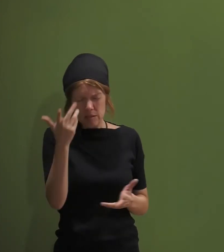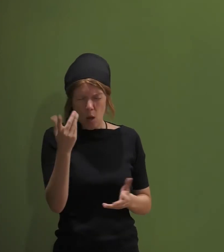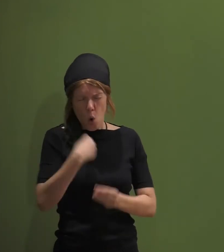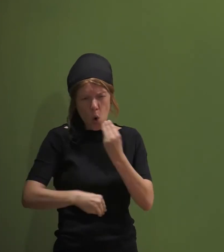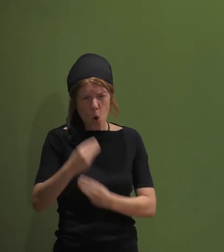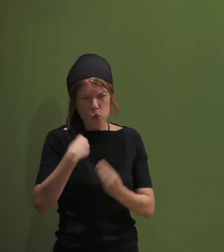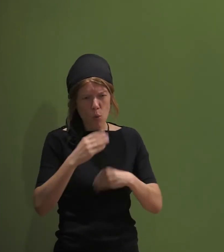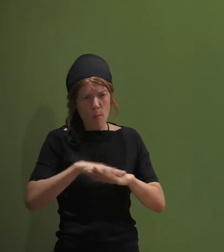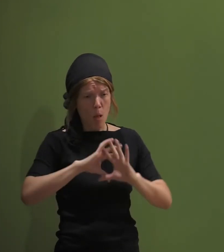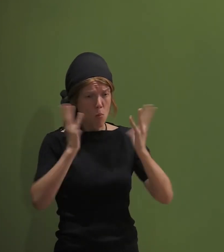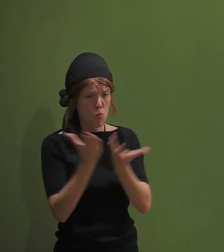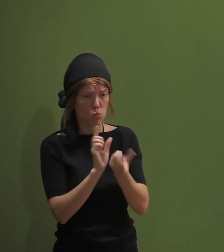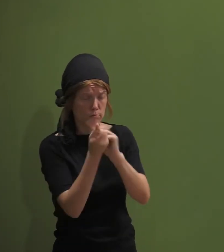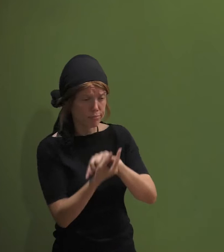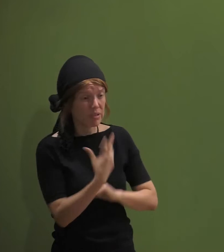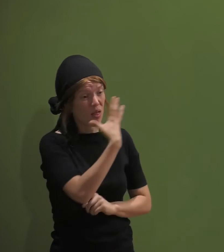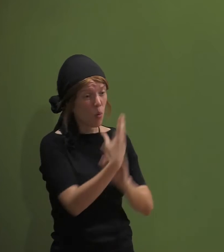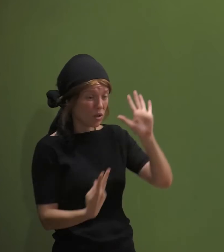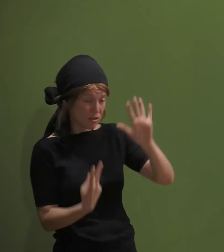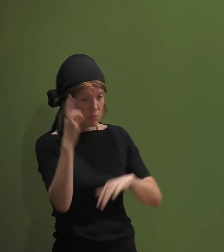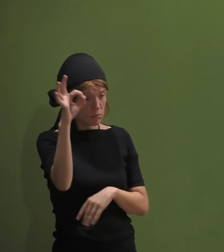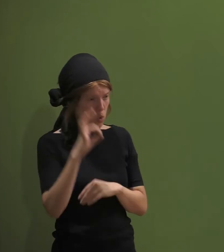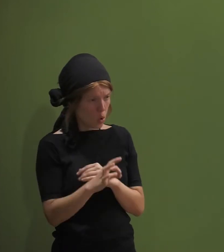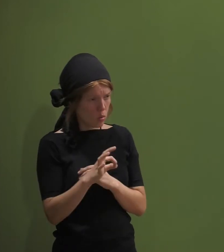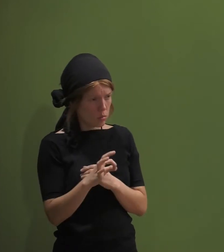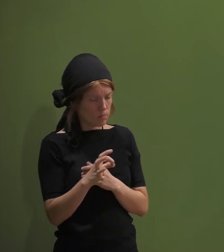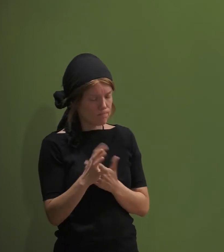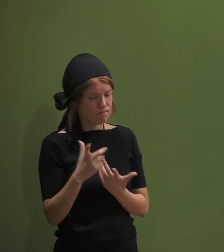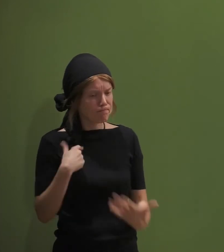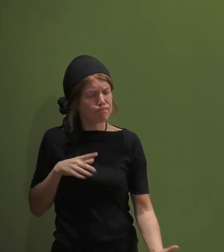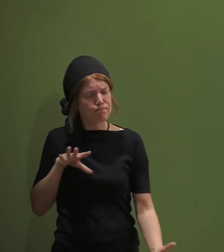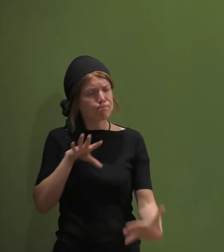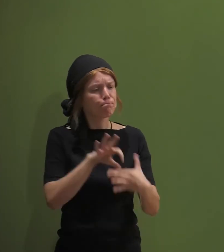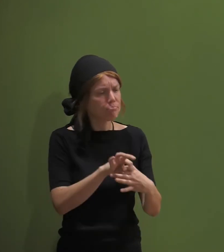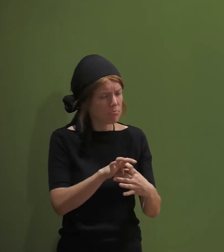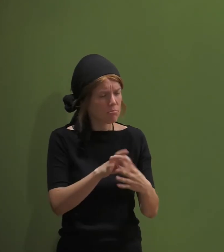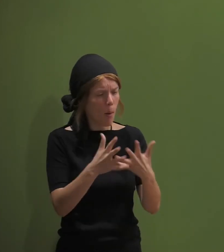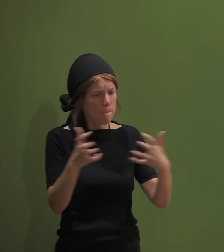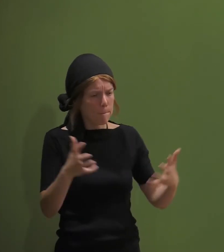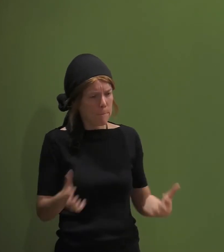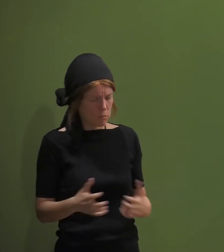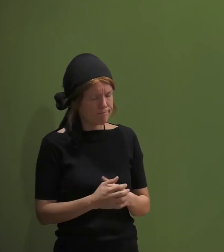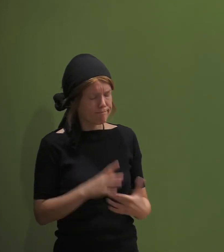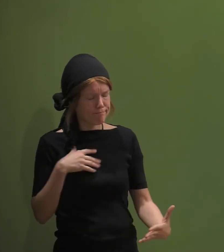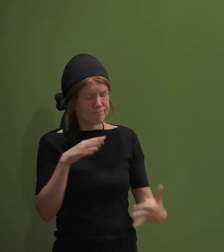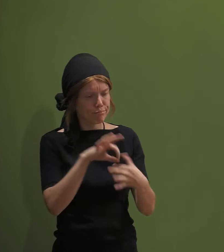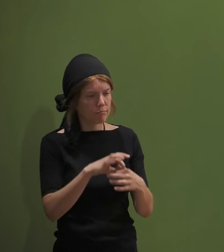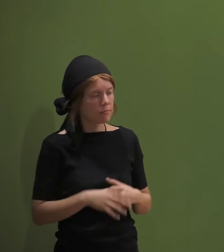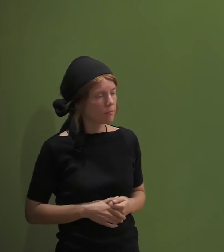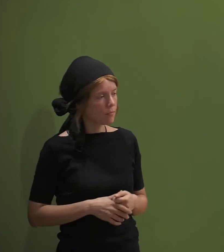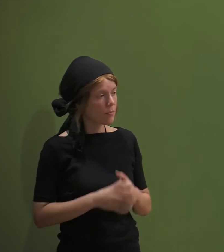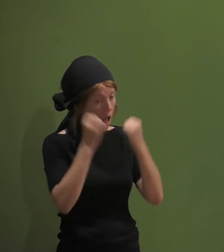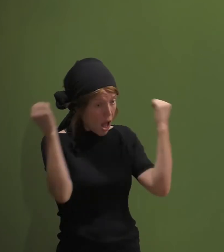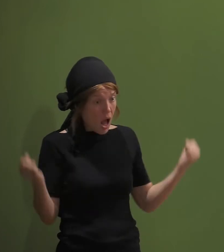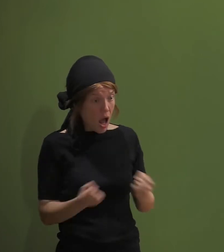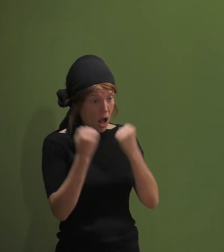es una herramienta para cambiar el mundo y el 57% se siente identificado con los mensajes de las nuevas economías. Las